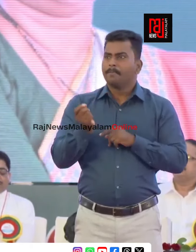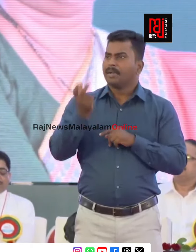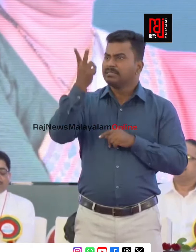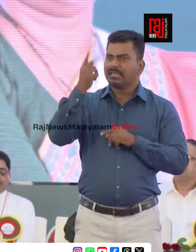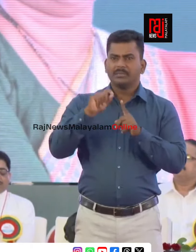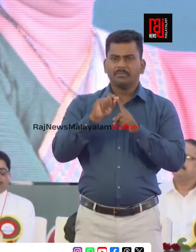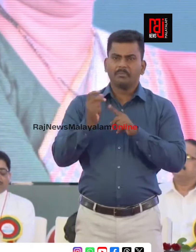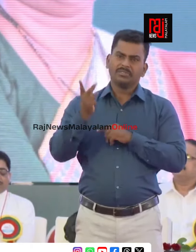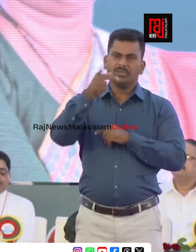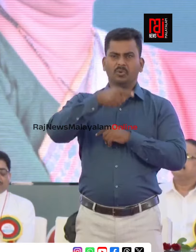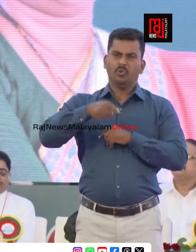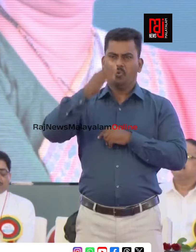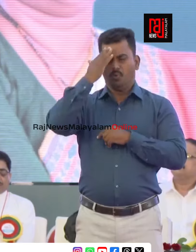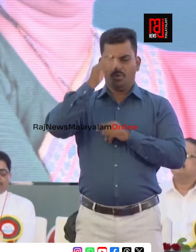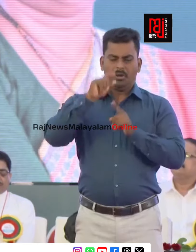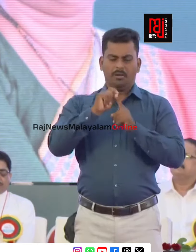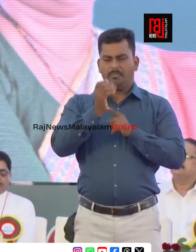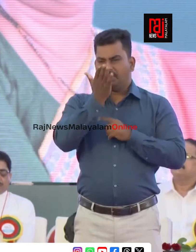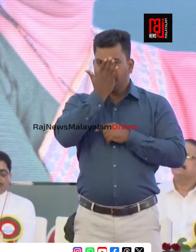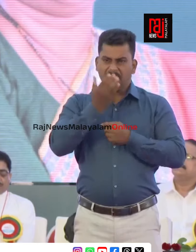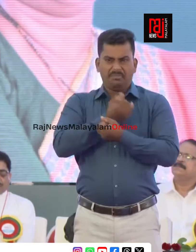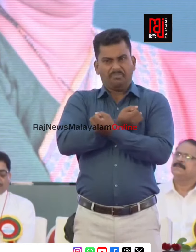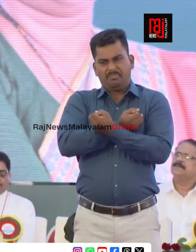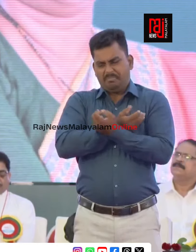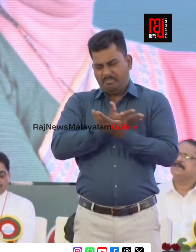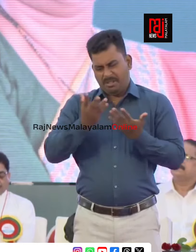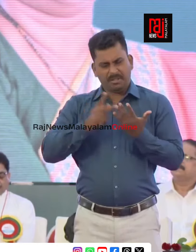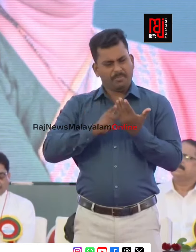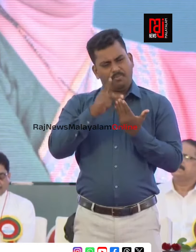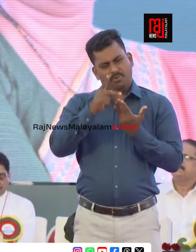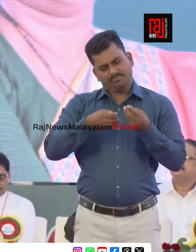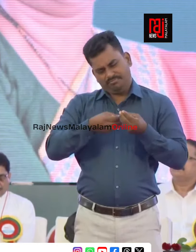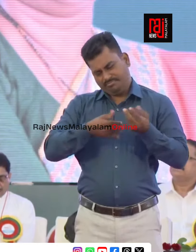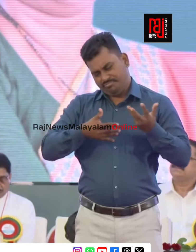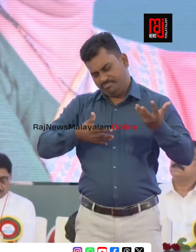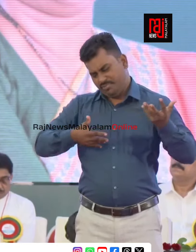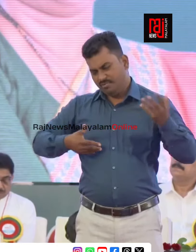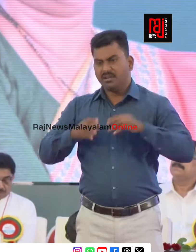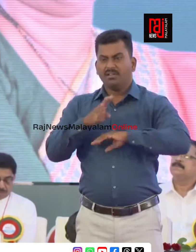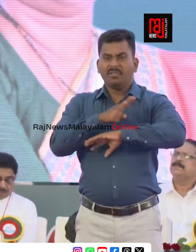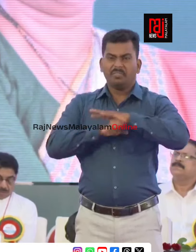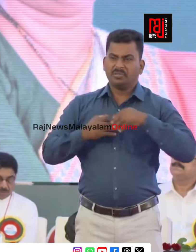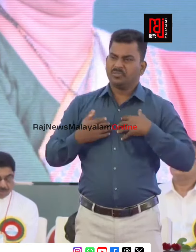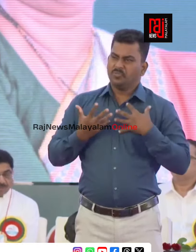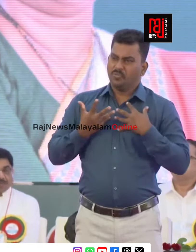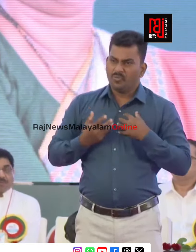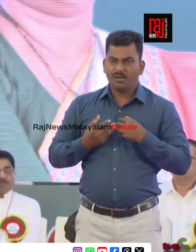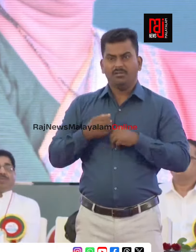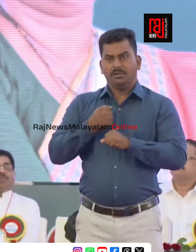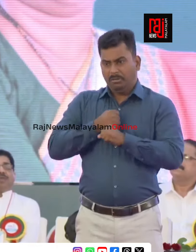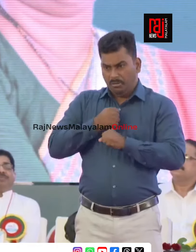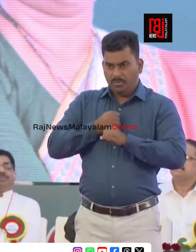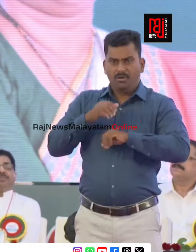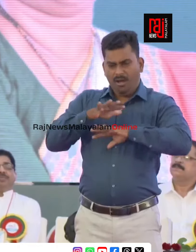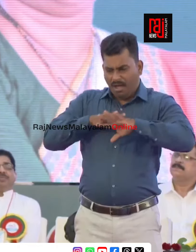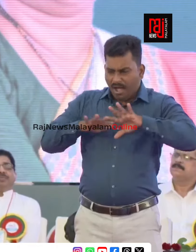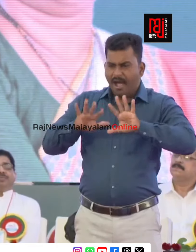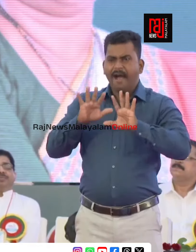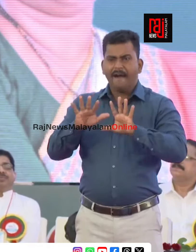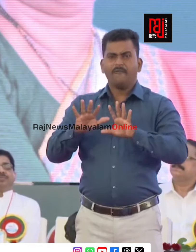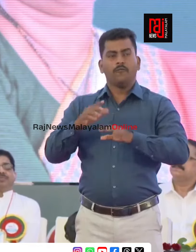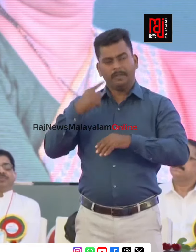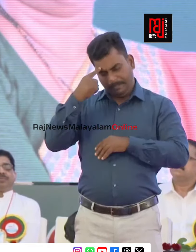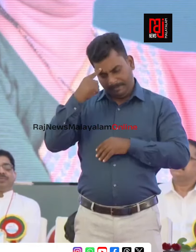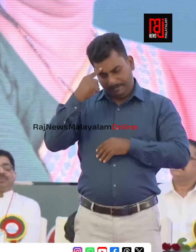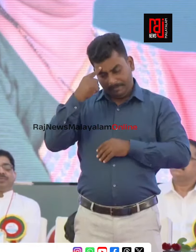വഴി വിപുലമായ പദ്ധതികളും പരിപാടികളും നമുക്ക് സംസ്ഥാനത്ത് നടത്താൻ